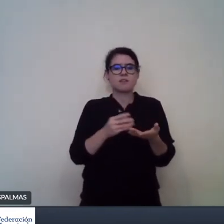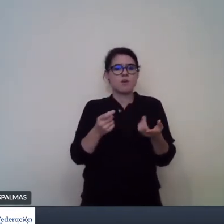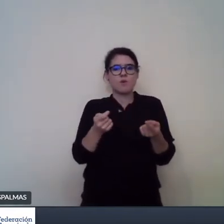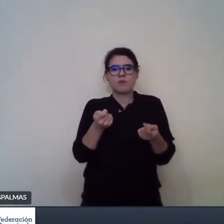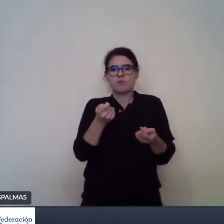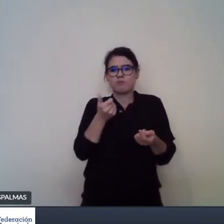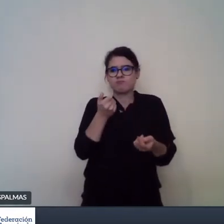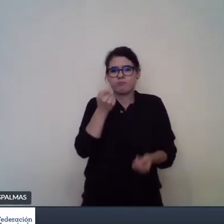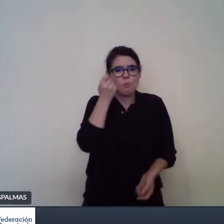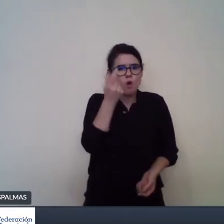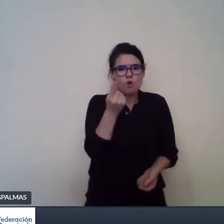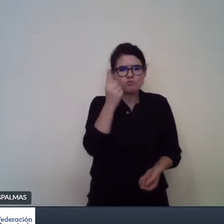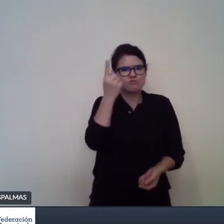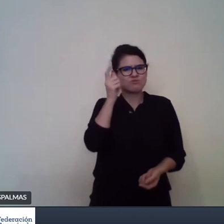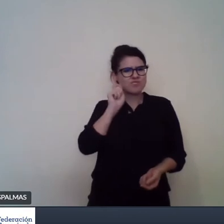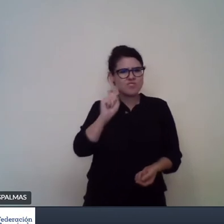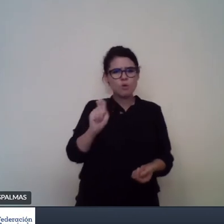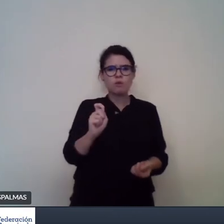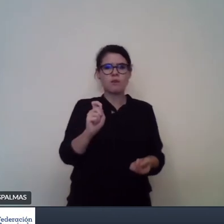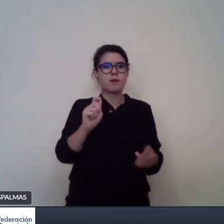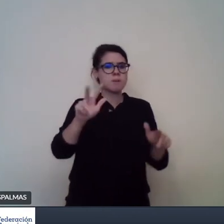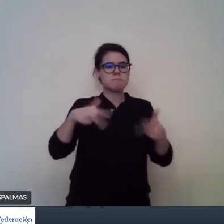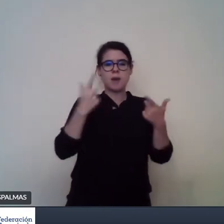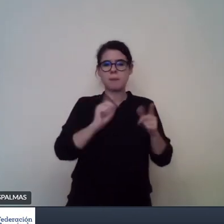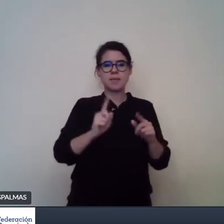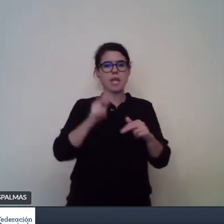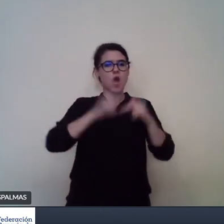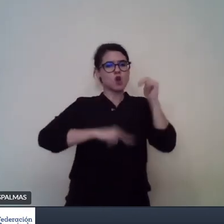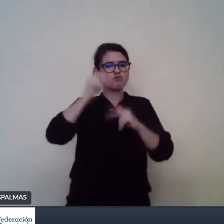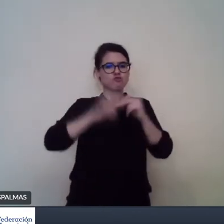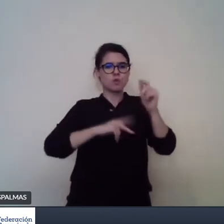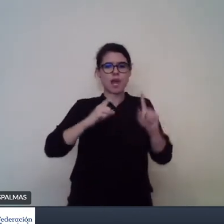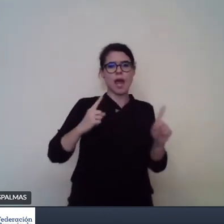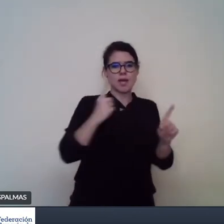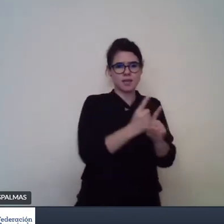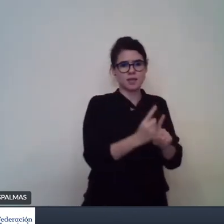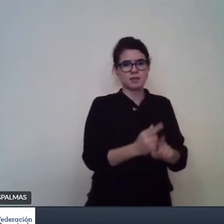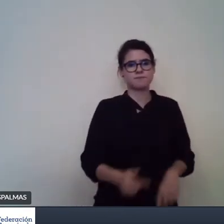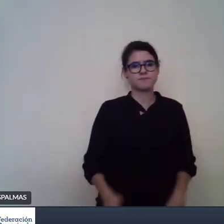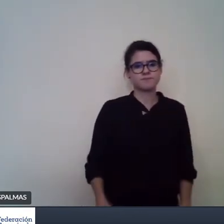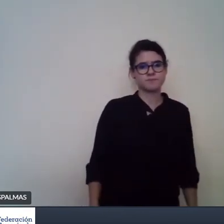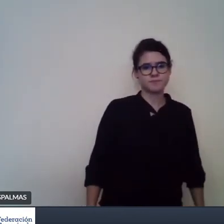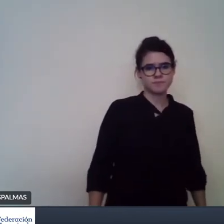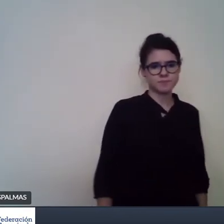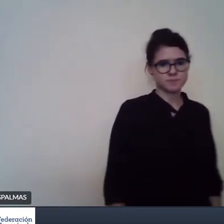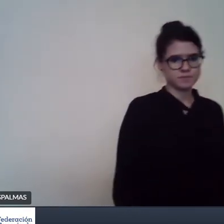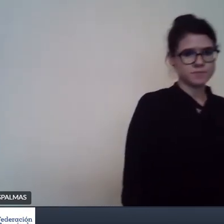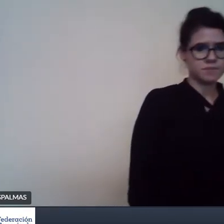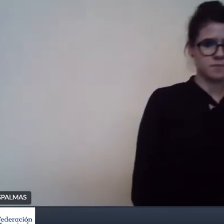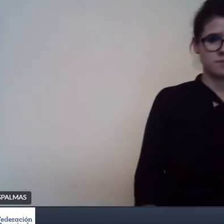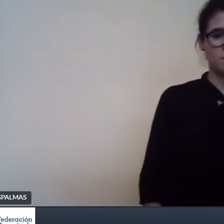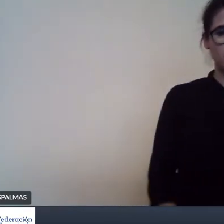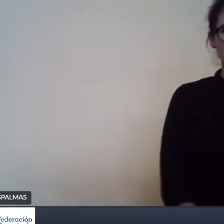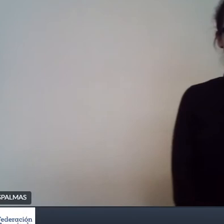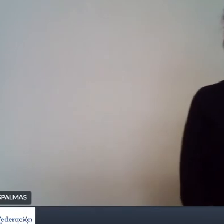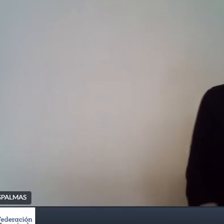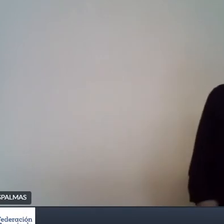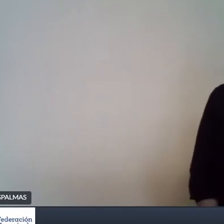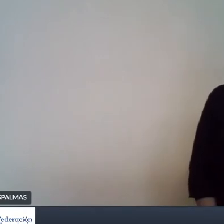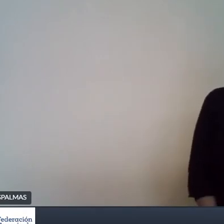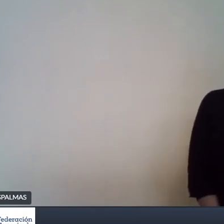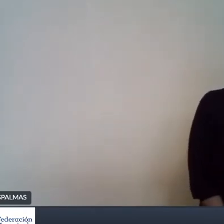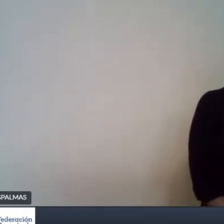segundo antes del rebote defensivo, ya nos permite empezar a construir nuestro ataque. No hablo solamente del caso de los palomeros, como solemos decir nosotros,